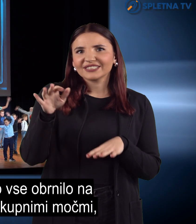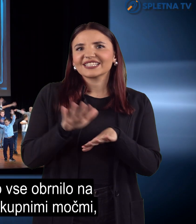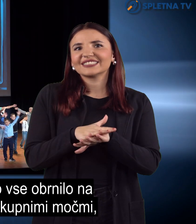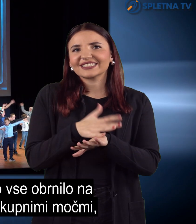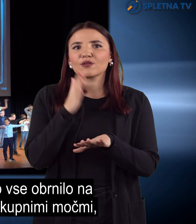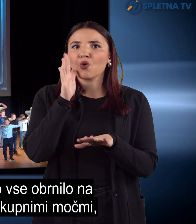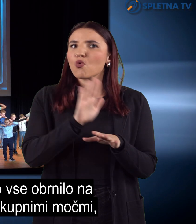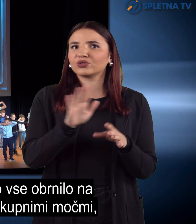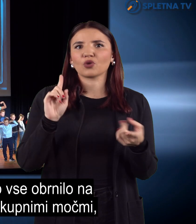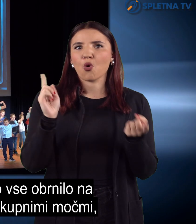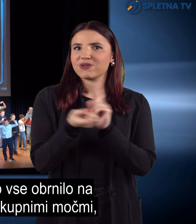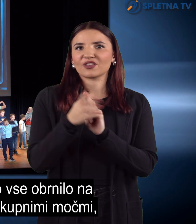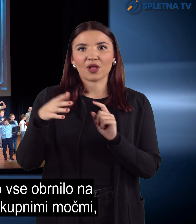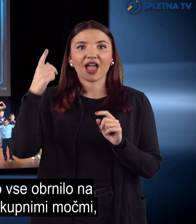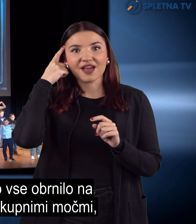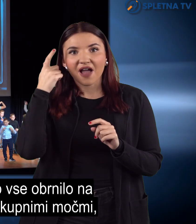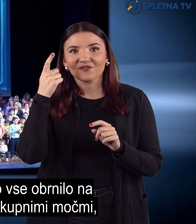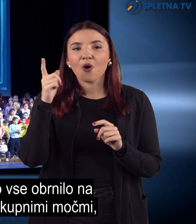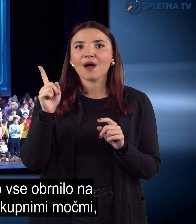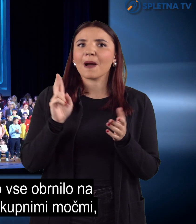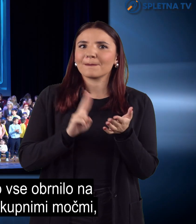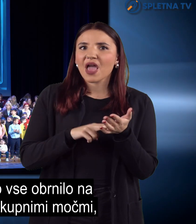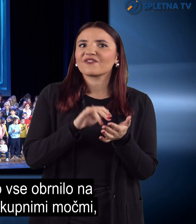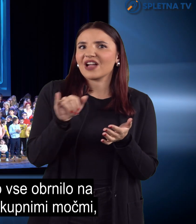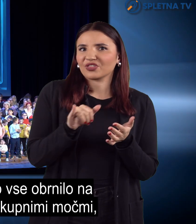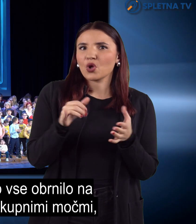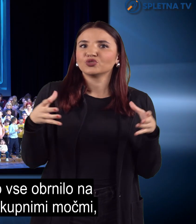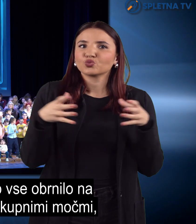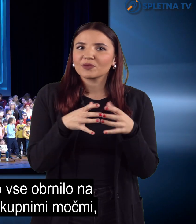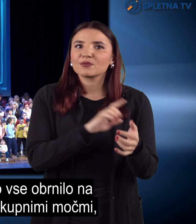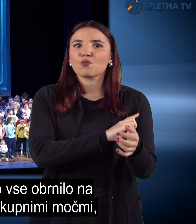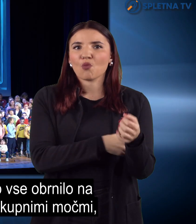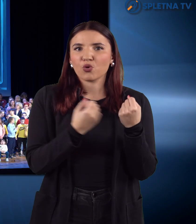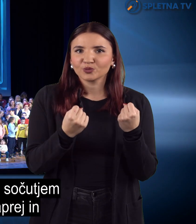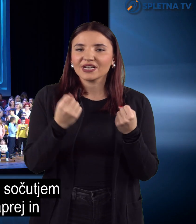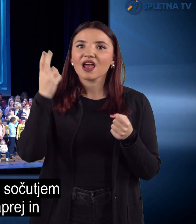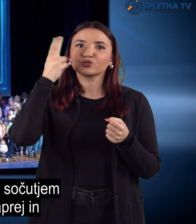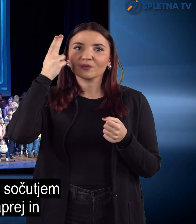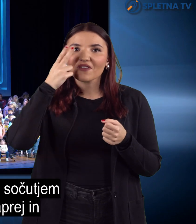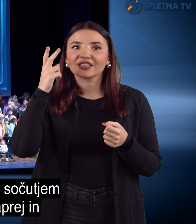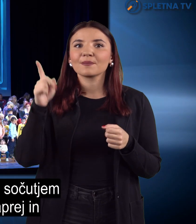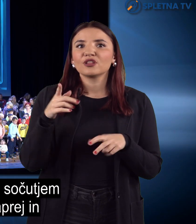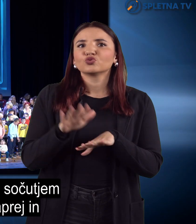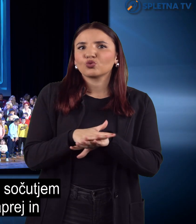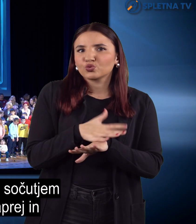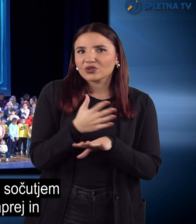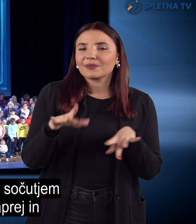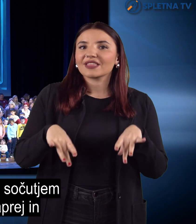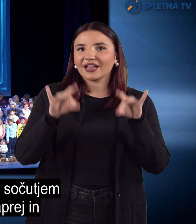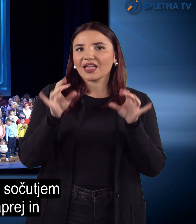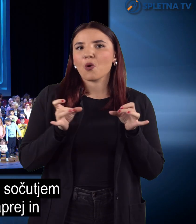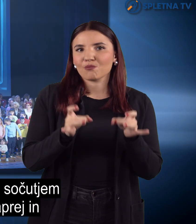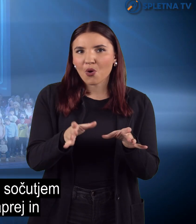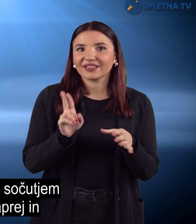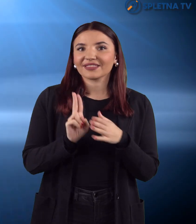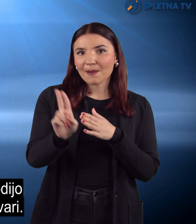se včasih zdi, da se bo vse obrnilo na glavo, a prav vedno s skupnimi močmi, razumevanjem in sočutjem najdejo pot naprej in takrat